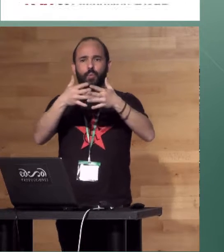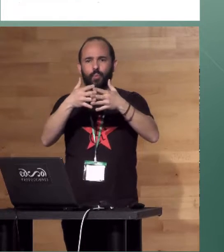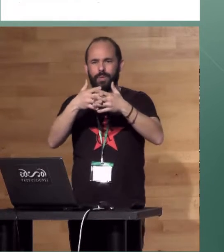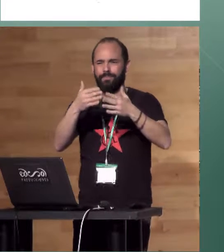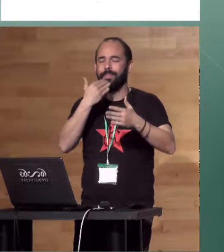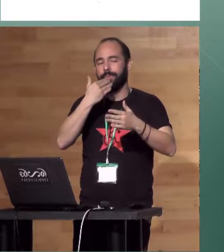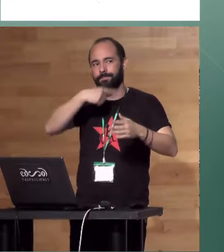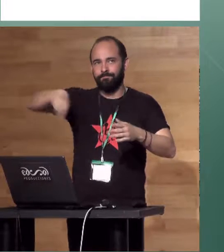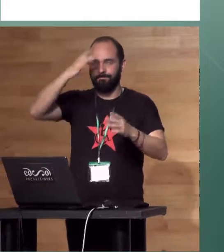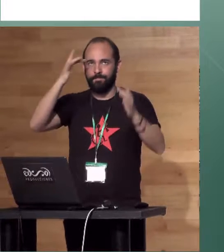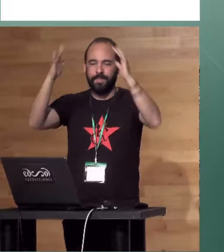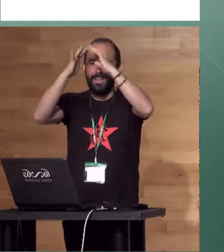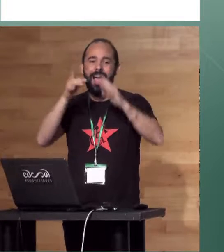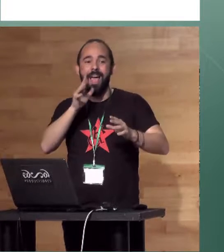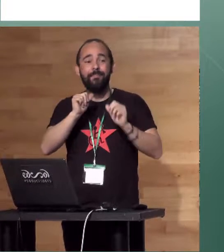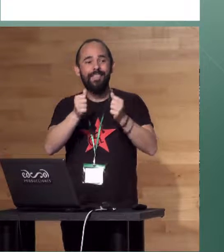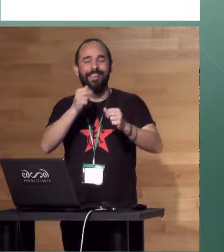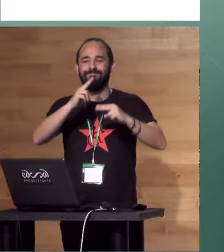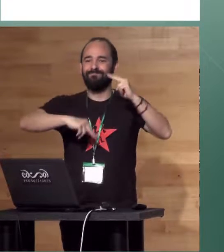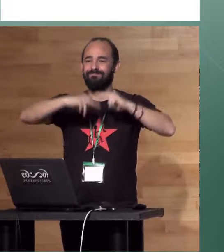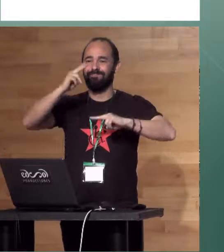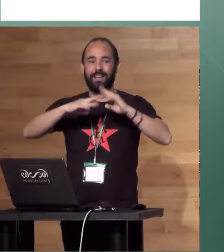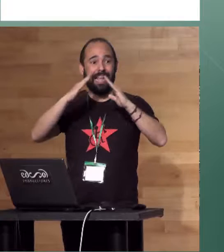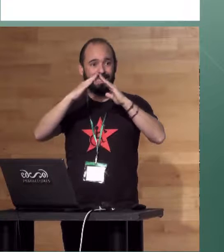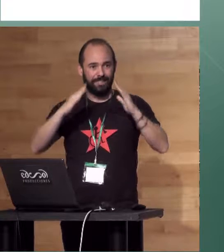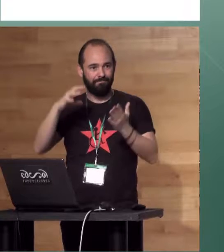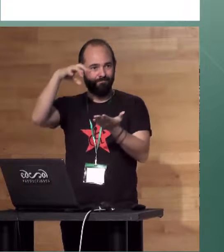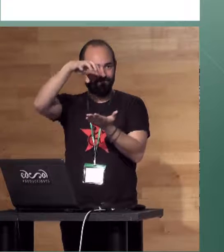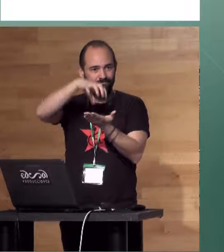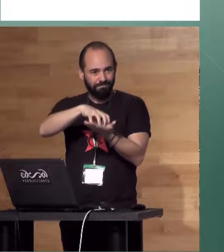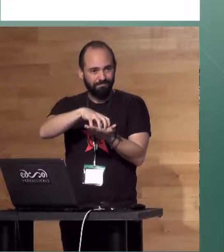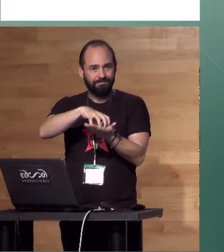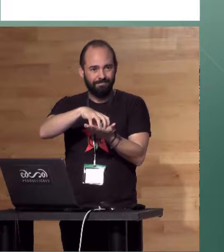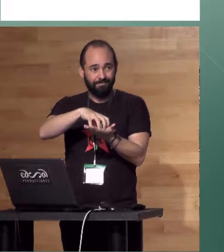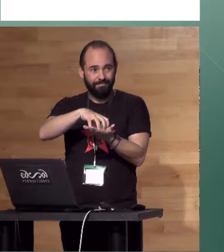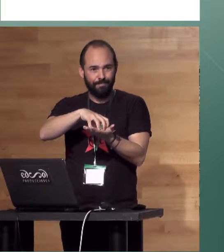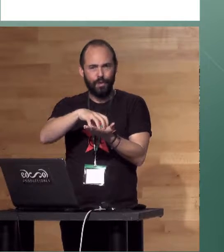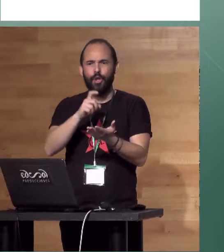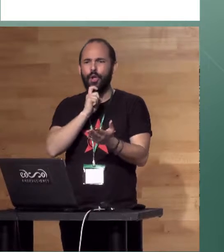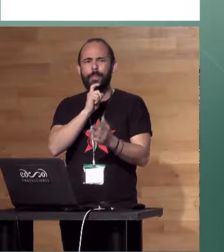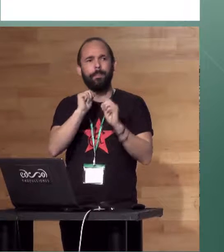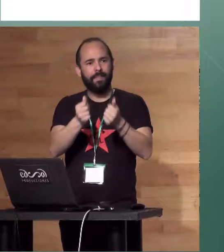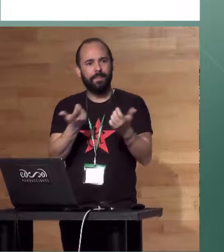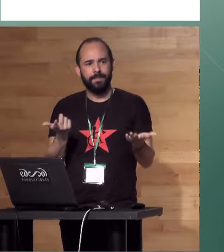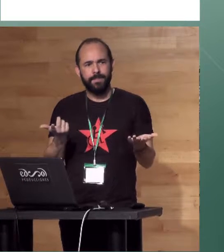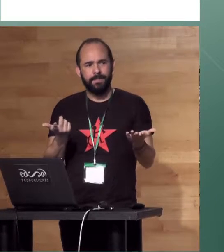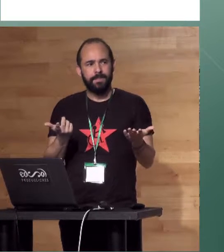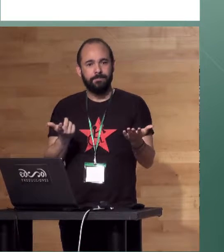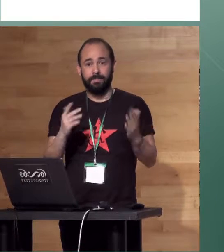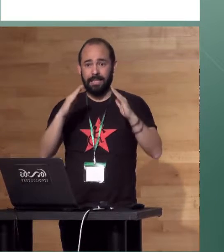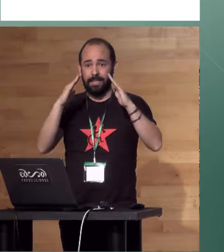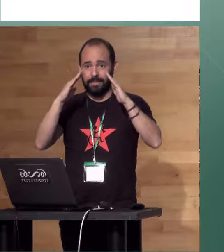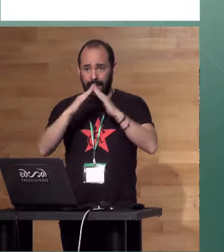¿Qué es? ¿Cómo es la estructura? Ahora vamos a empezar a hacer la casa.